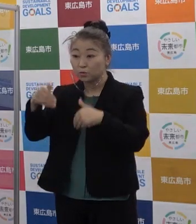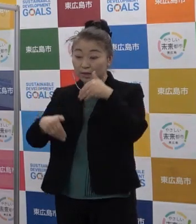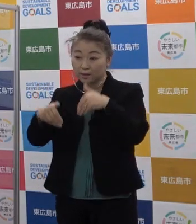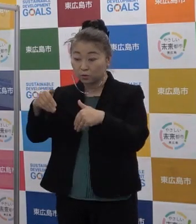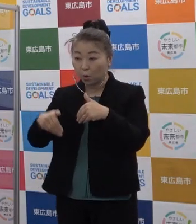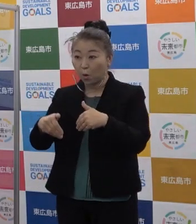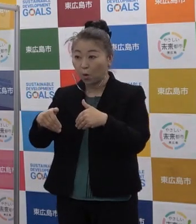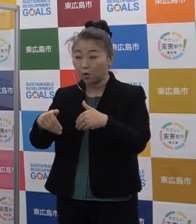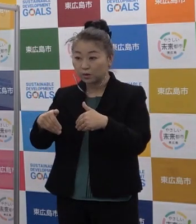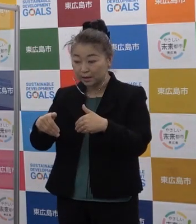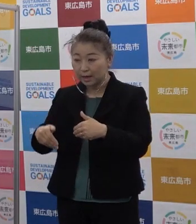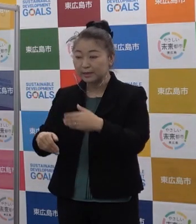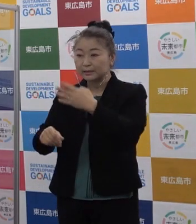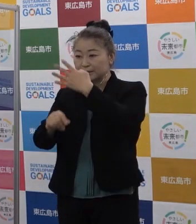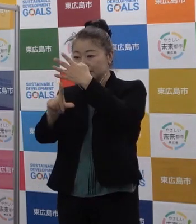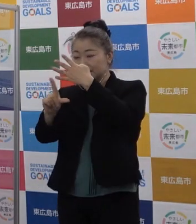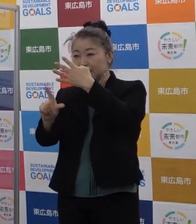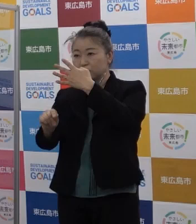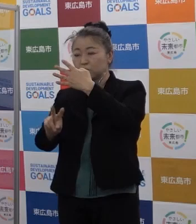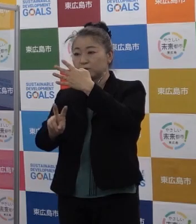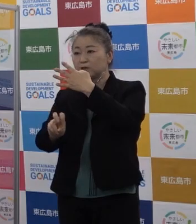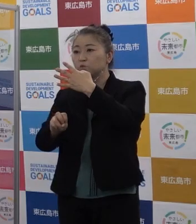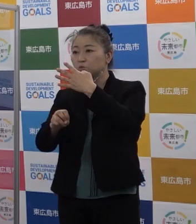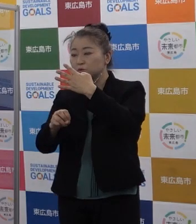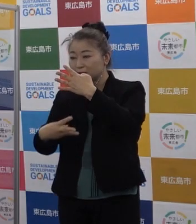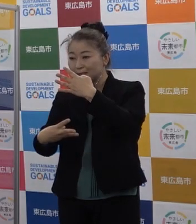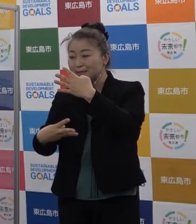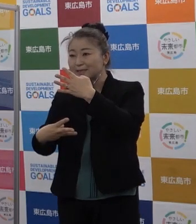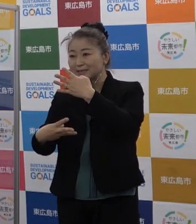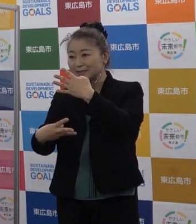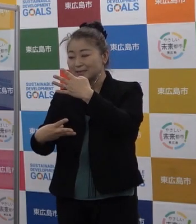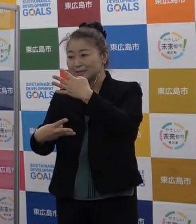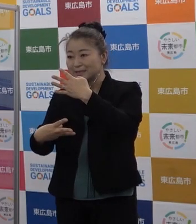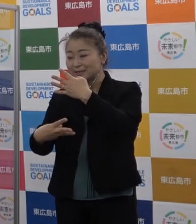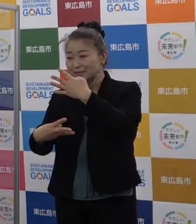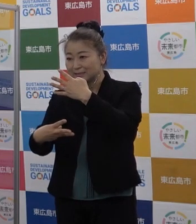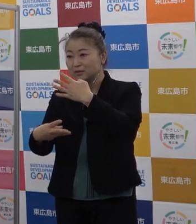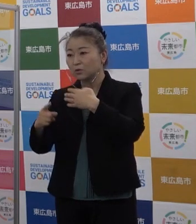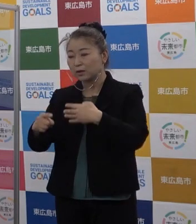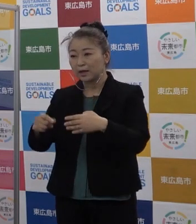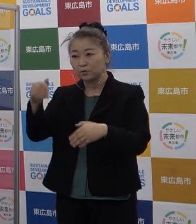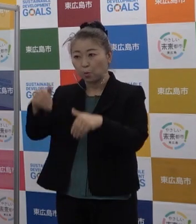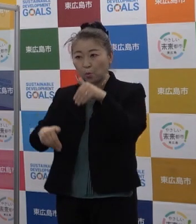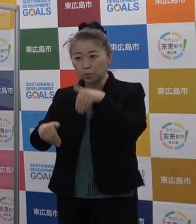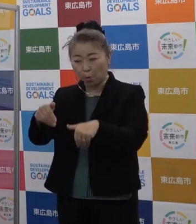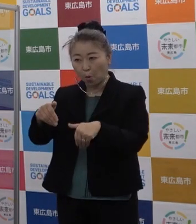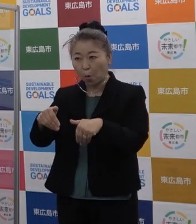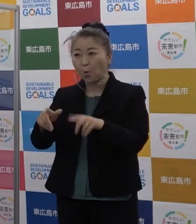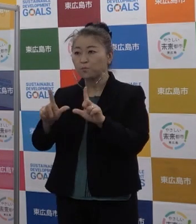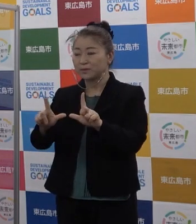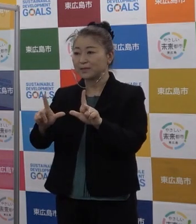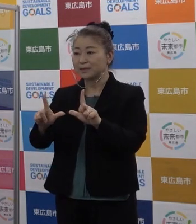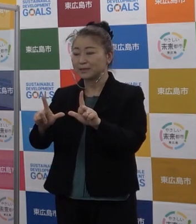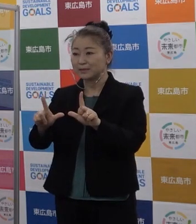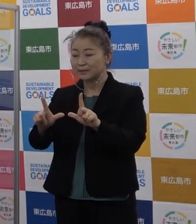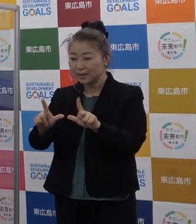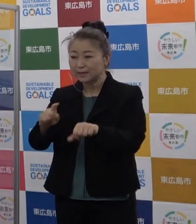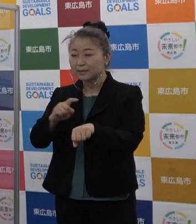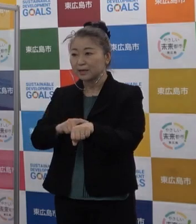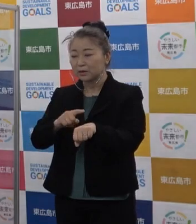投票期日は4月23日でありますが、これは投票時間を、7時